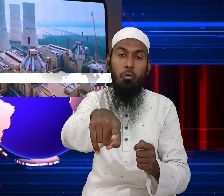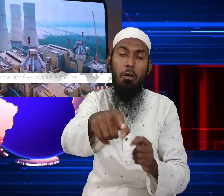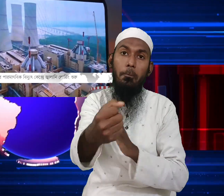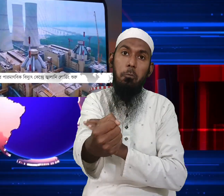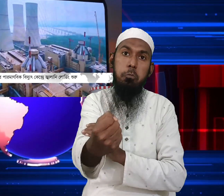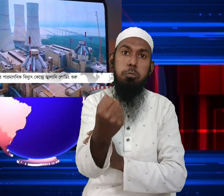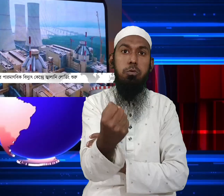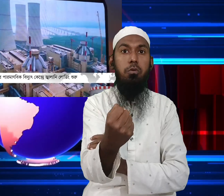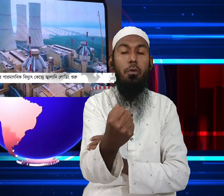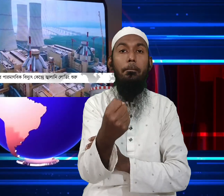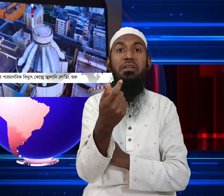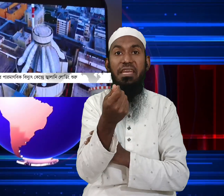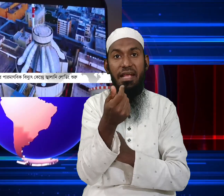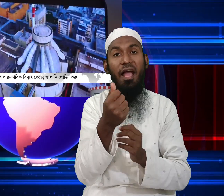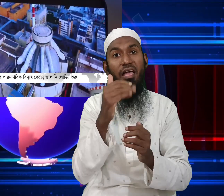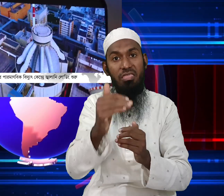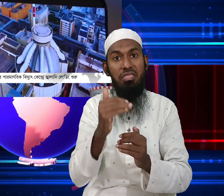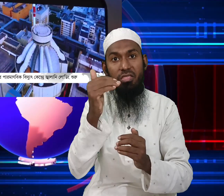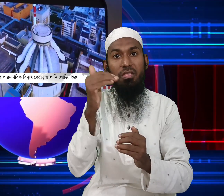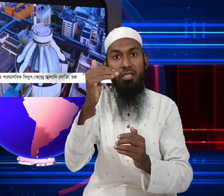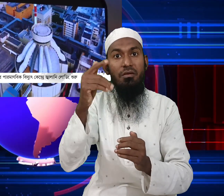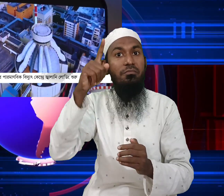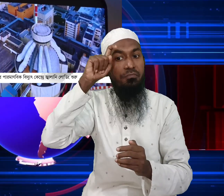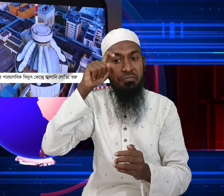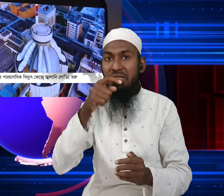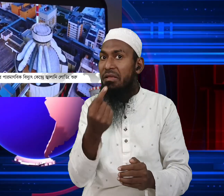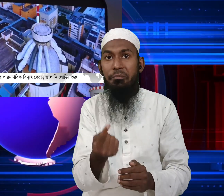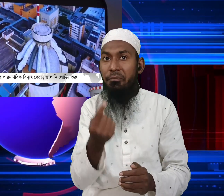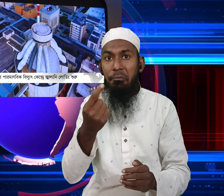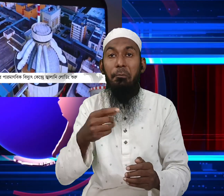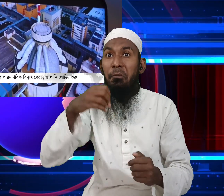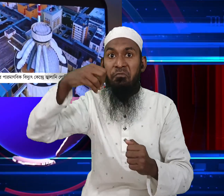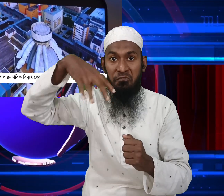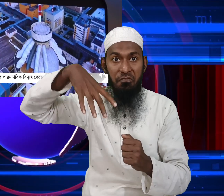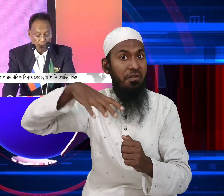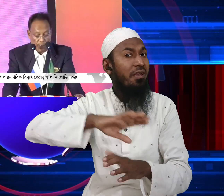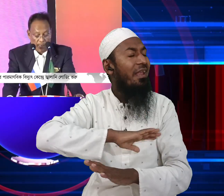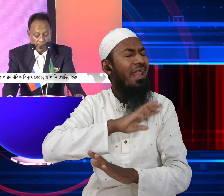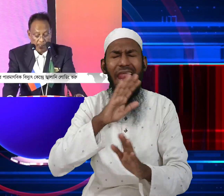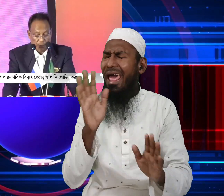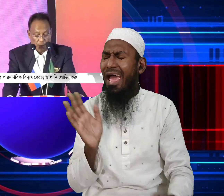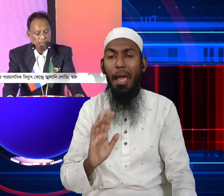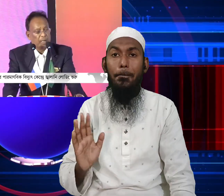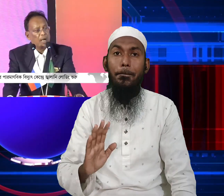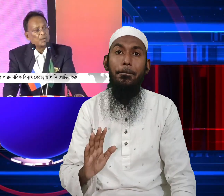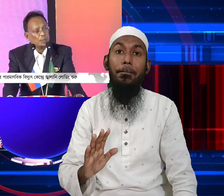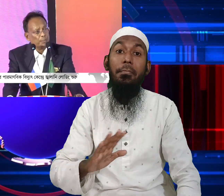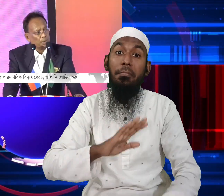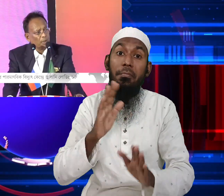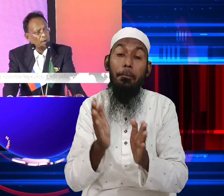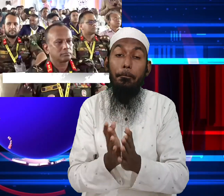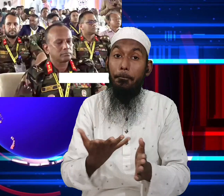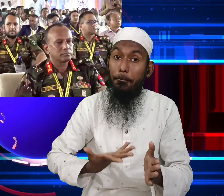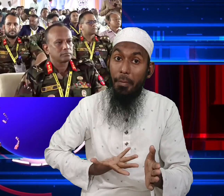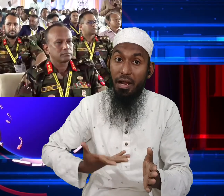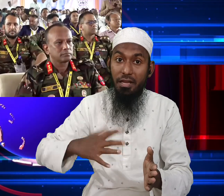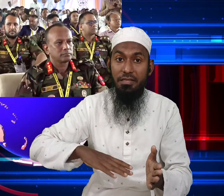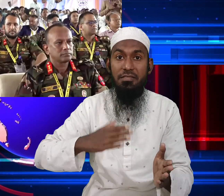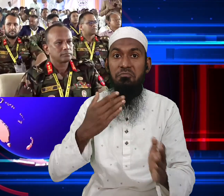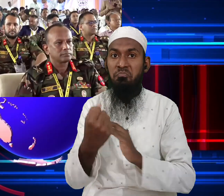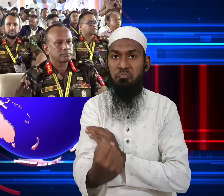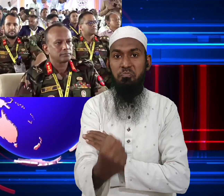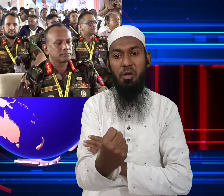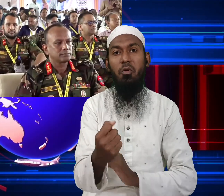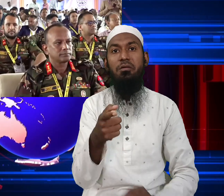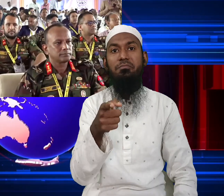কেবল একটি বিদ্যুৎ উৎপাদন কেন্দ্র নয়, রূপপুর পারমাণবিক বিদ্যুৎ কেন্দ্র বাংলাদেশের আত্মবিশ্বাসের প্রতীক বলেছেন বিজ্ঞান ও প্রযুক্তি